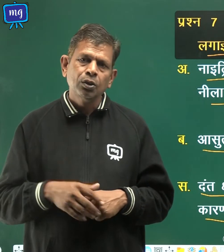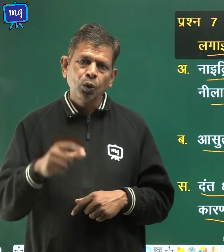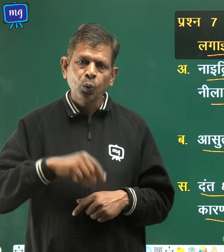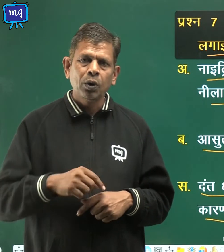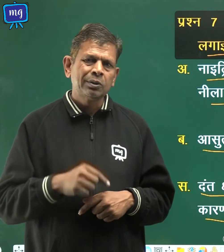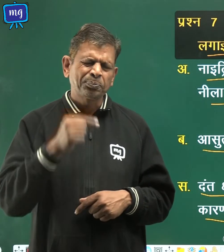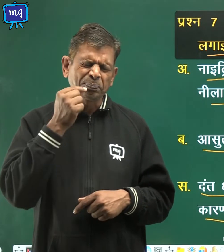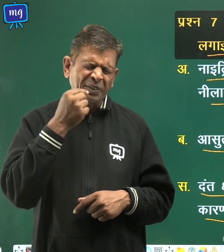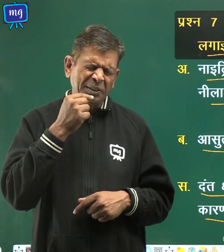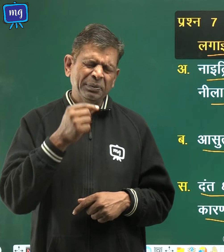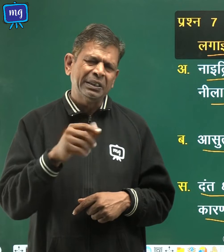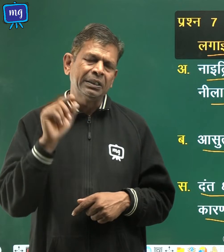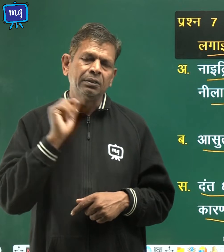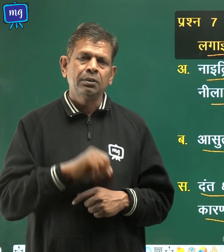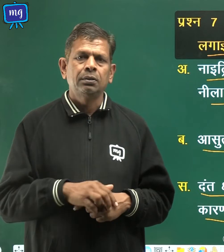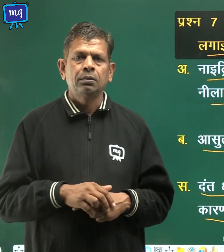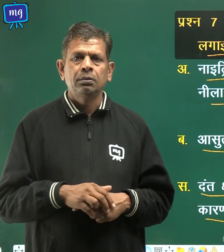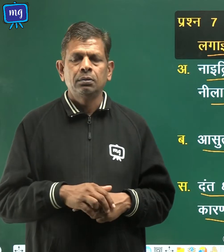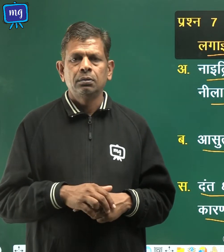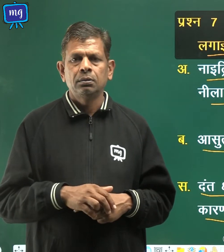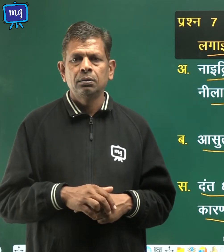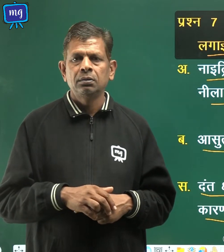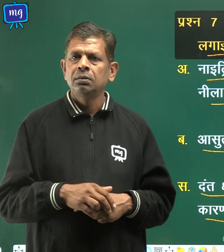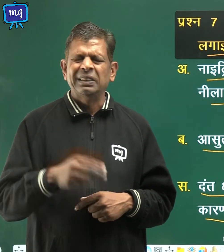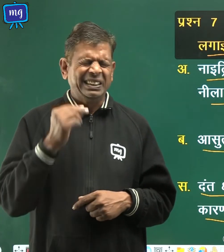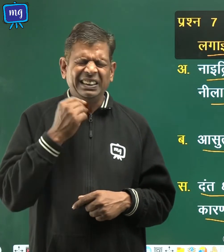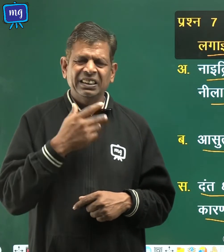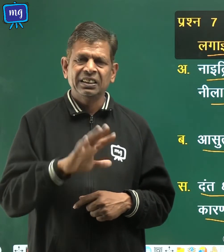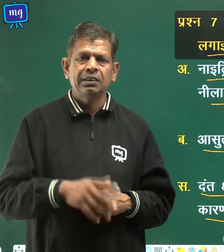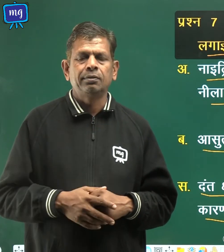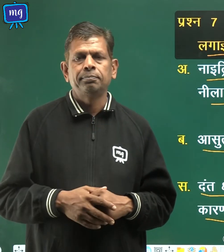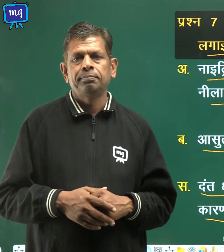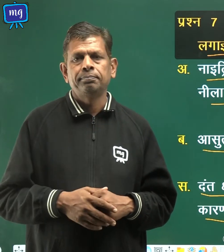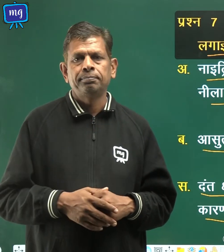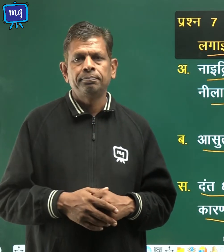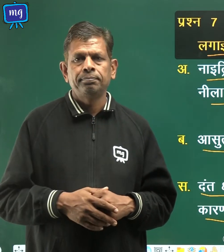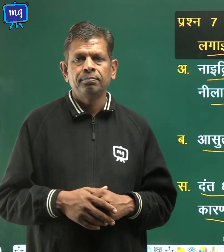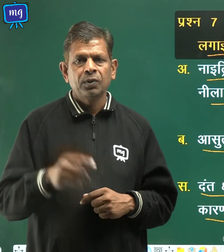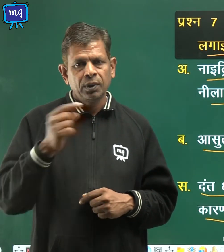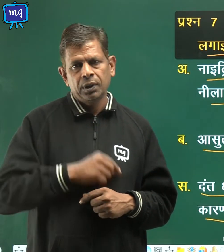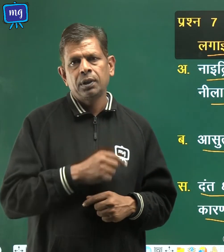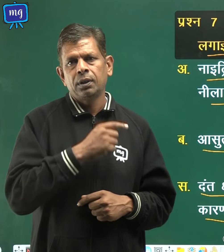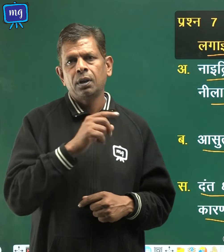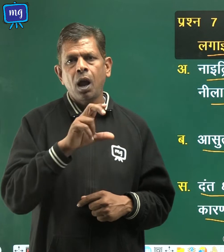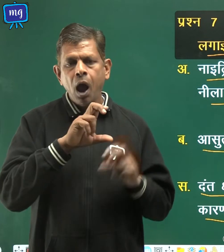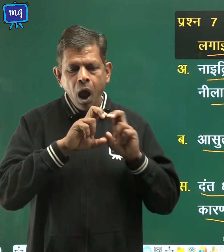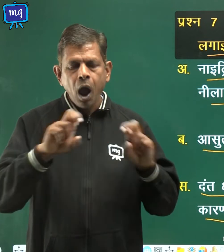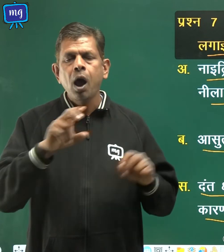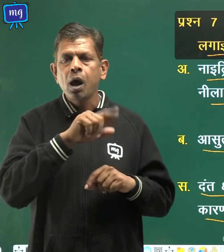वो अम्ल से पहुंचता है, क्षारक से नहीं पहुंचता, तो यह कथन गलत